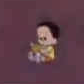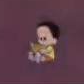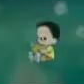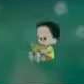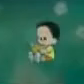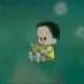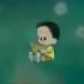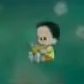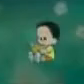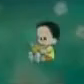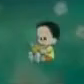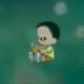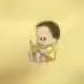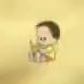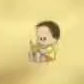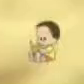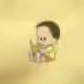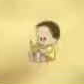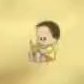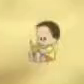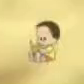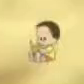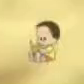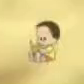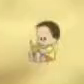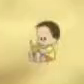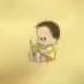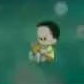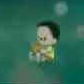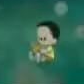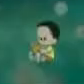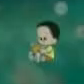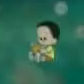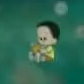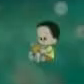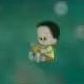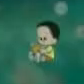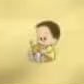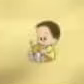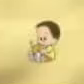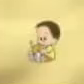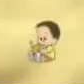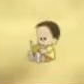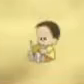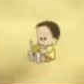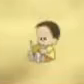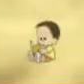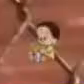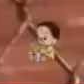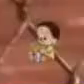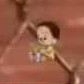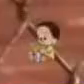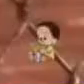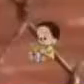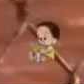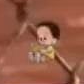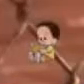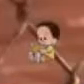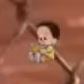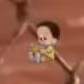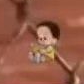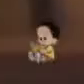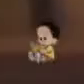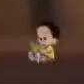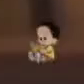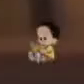A menina olha. Ele está com vergonha. A menina sorri. Ele sorri. As grades